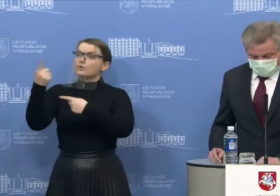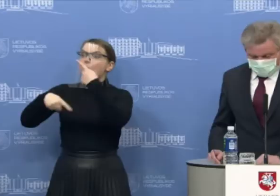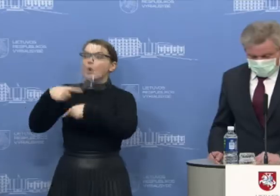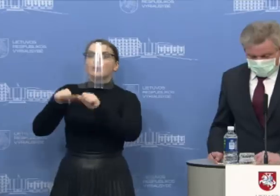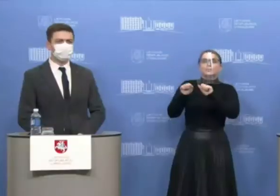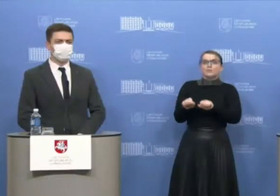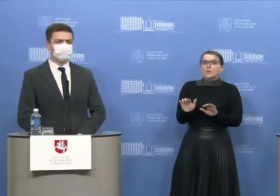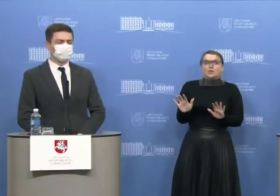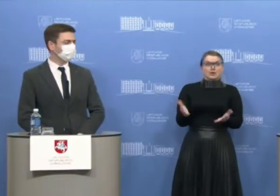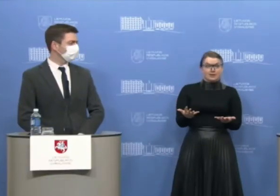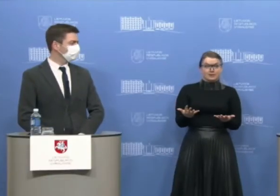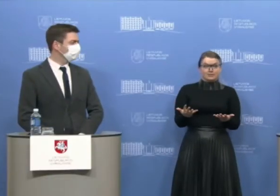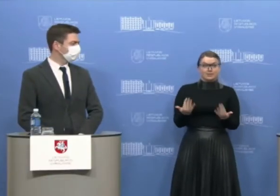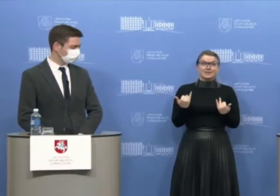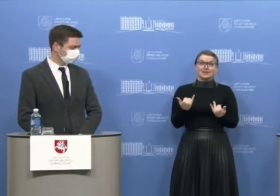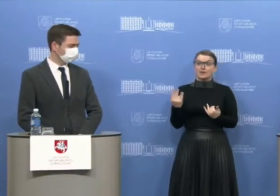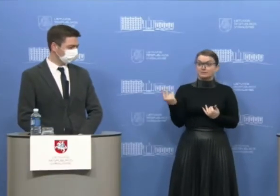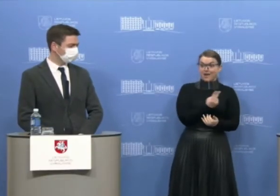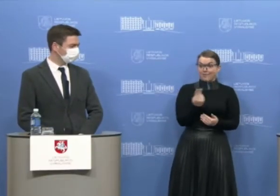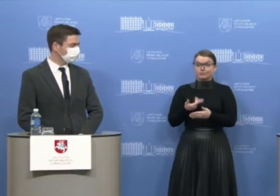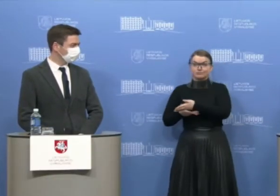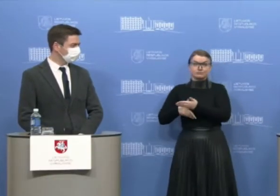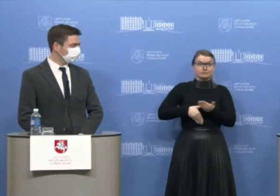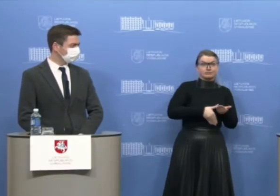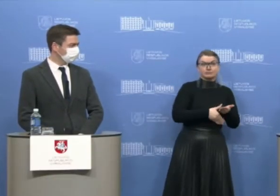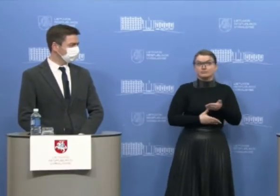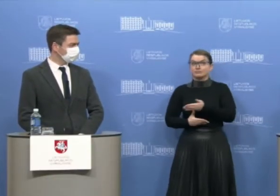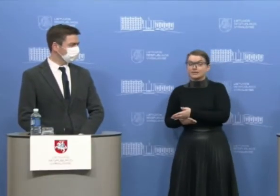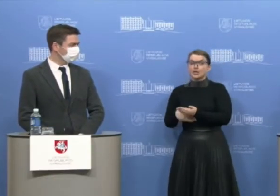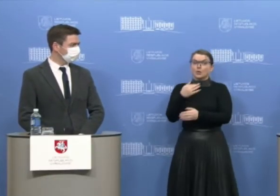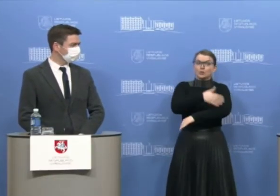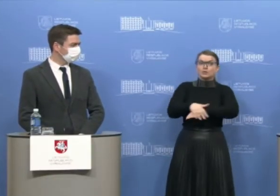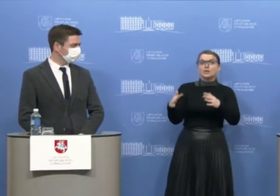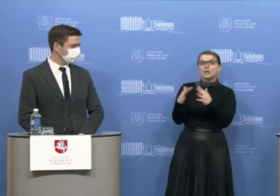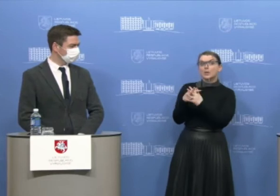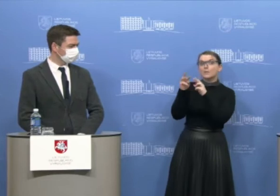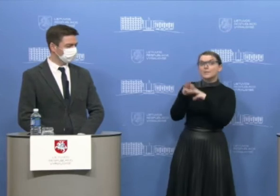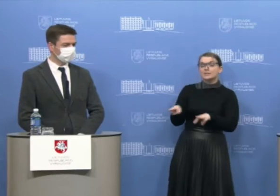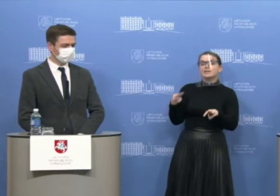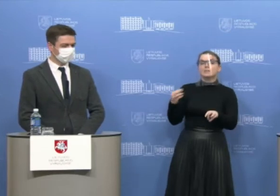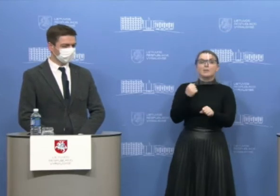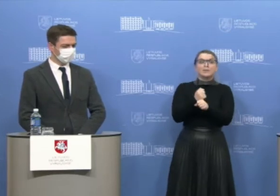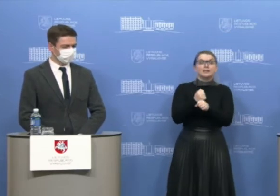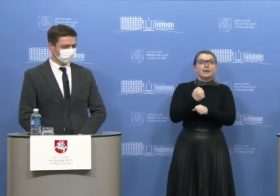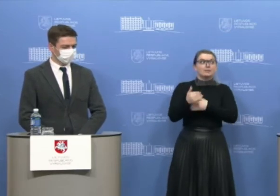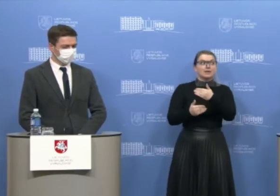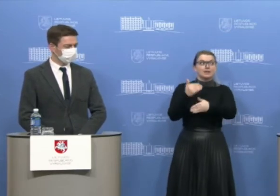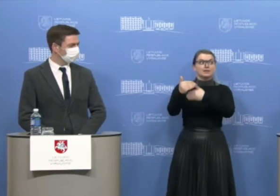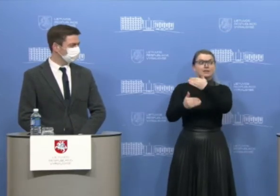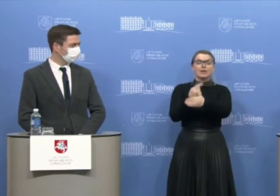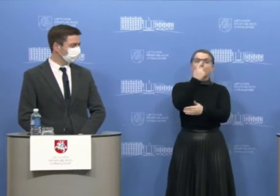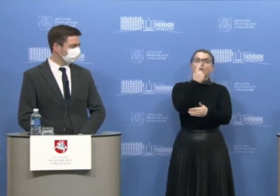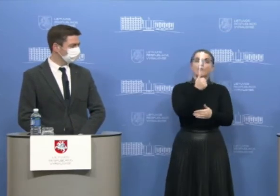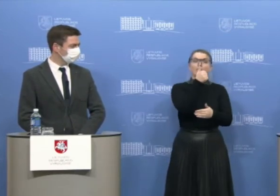į Lietuvą ir ką mes kartu bendradarbiaudami su Užsieniu reikalų ministerija atlikome nuo kovo praktiškai